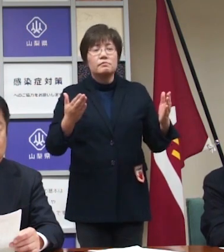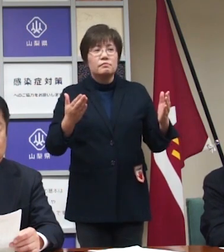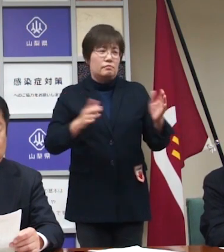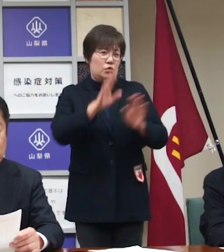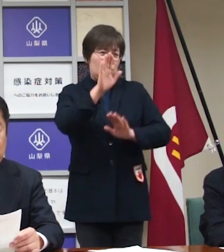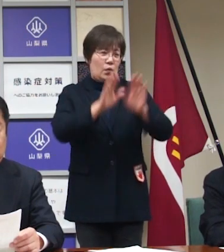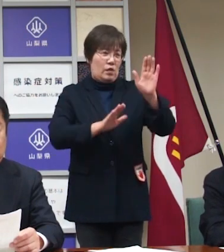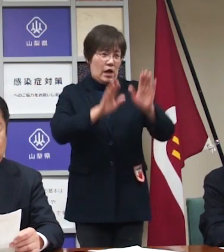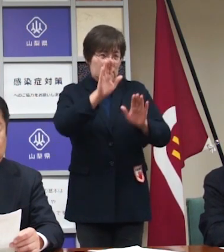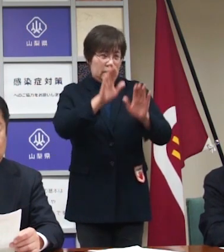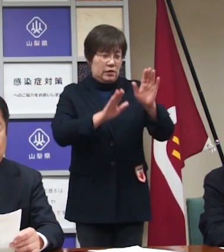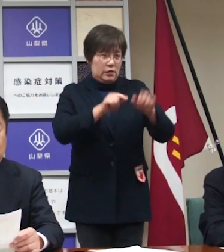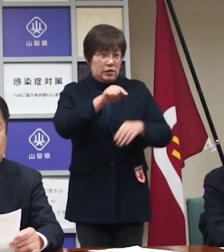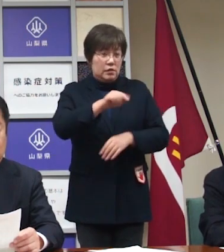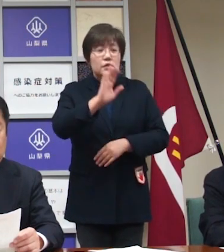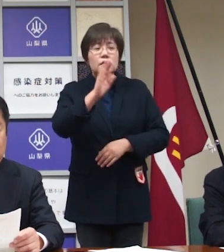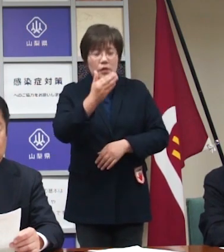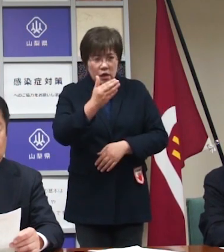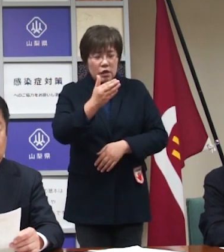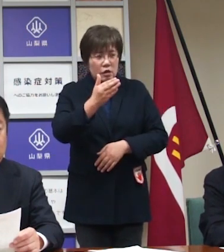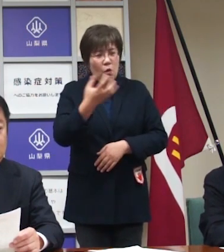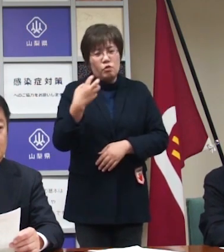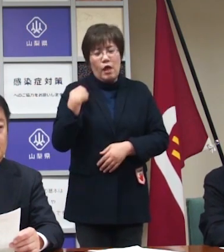ただ主治医の方が